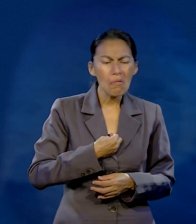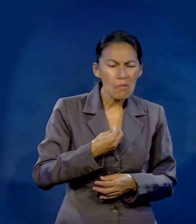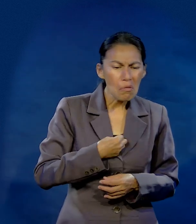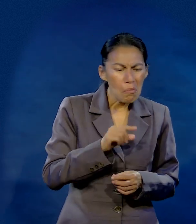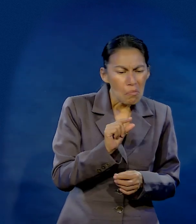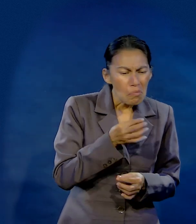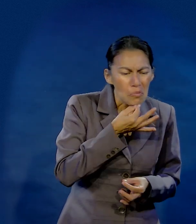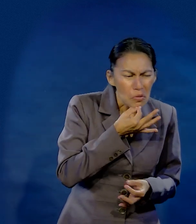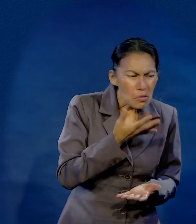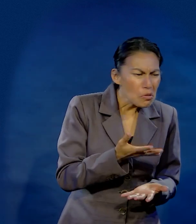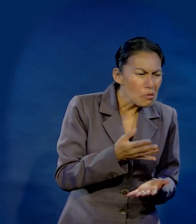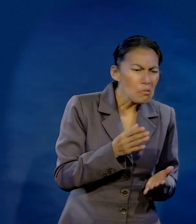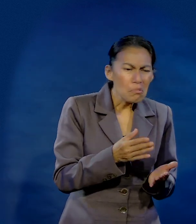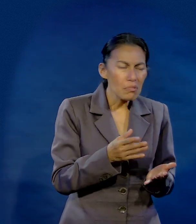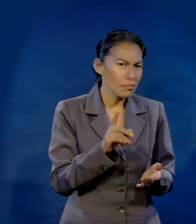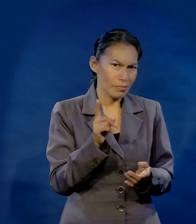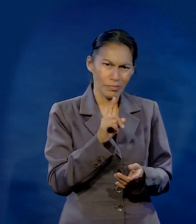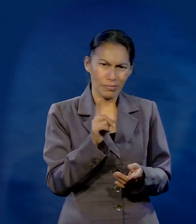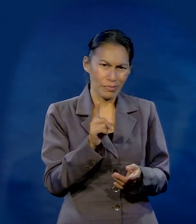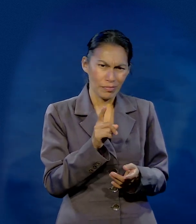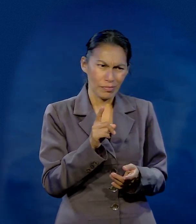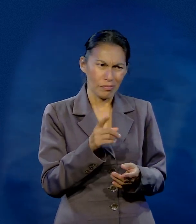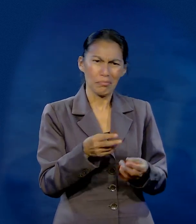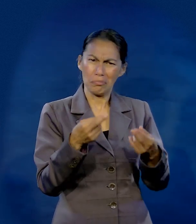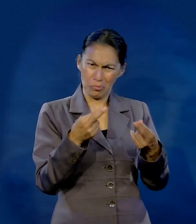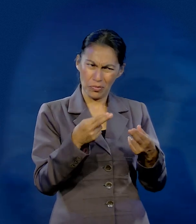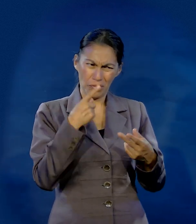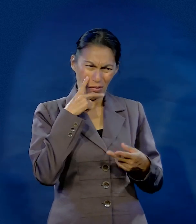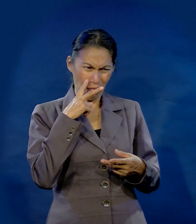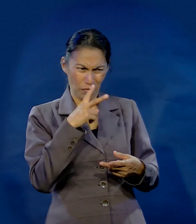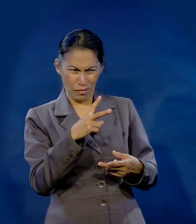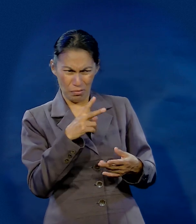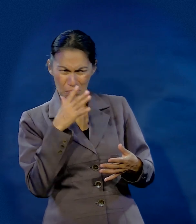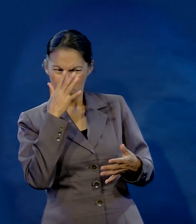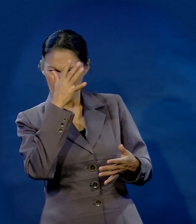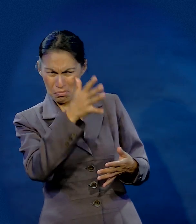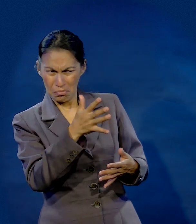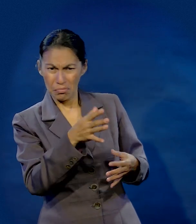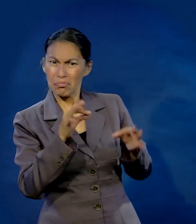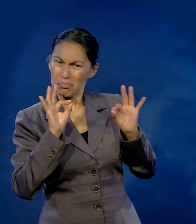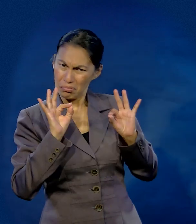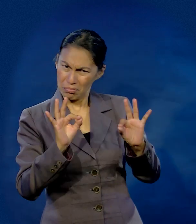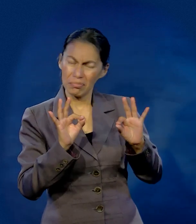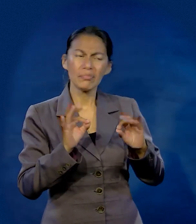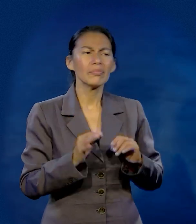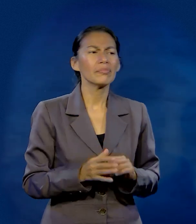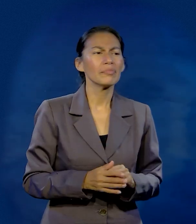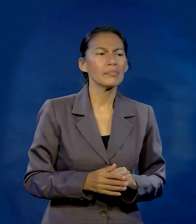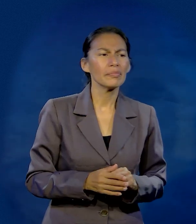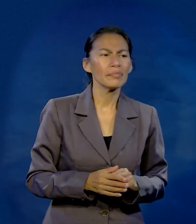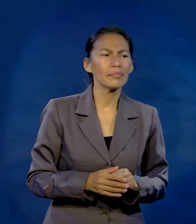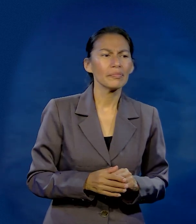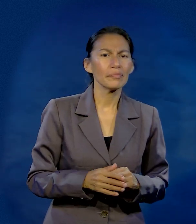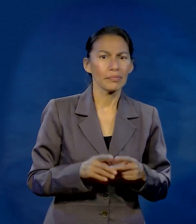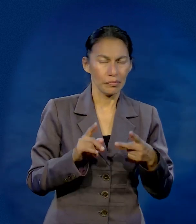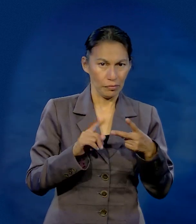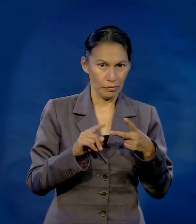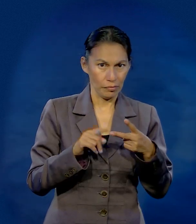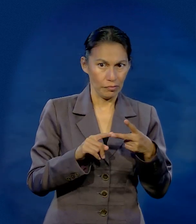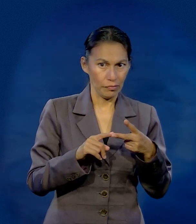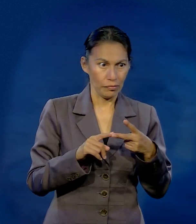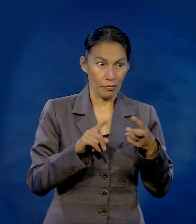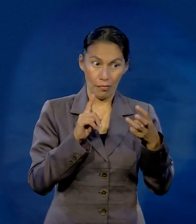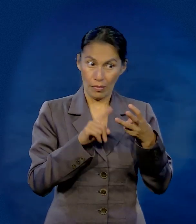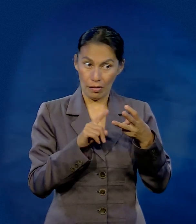Y todavía si usted le agrega que no solo es visionario sino también es diligente porque en lugar de decir Bueno pues ahí me quedo con uno chiquito